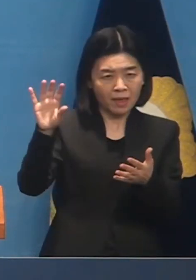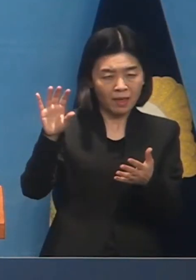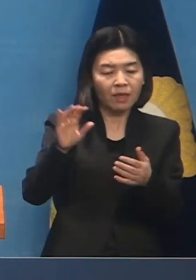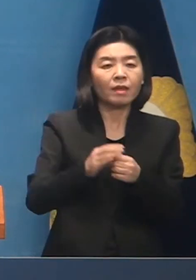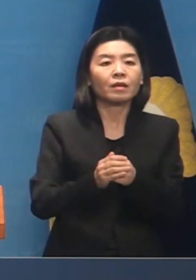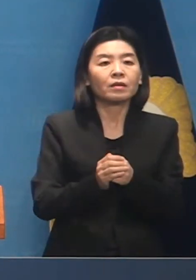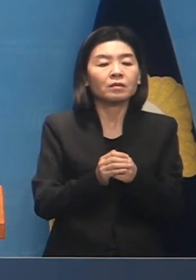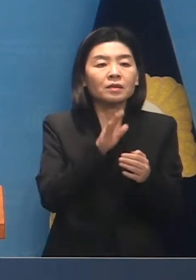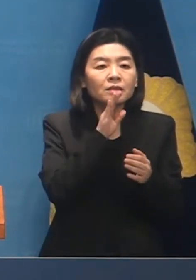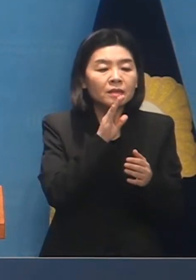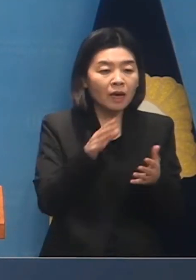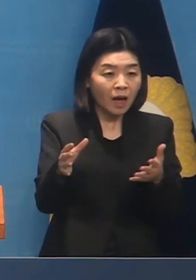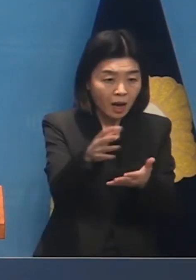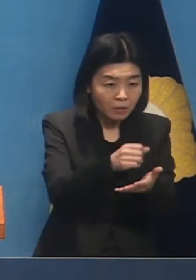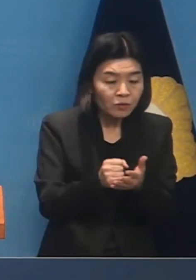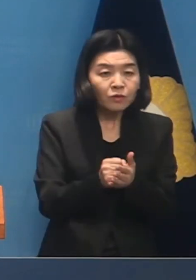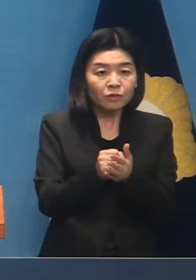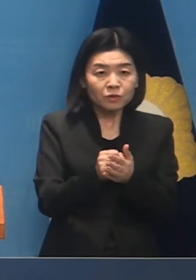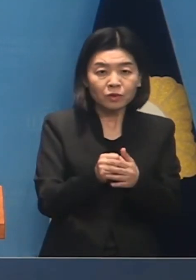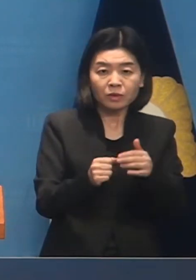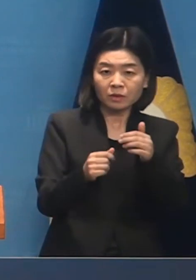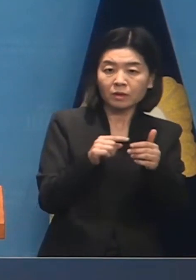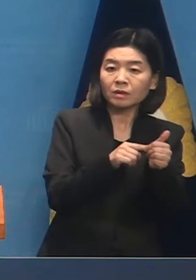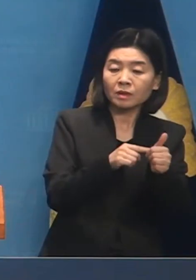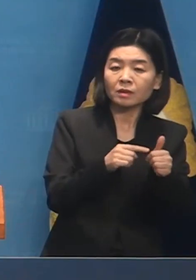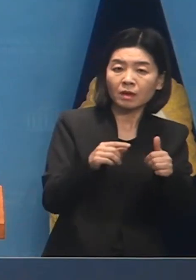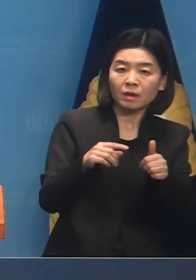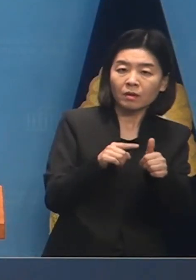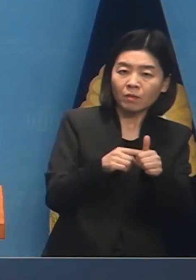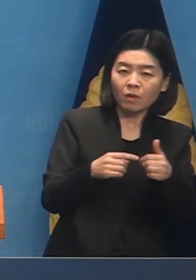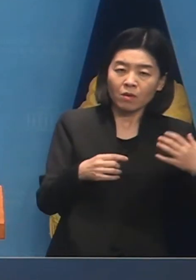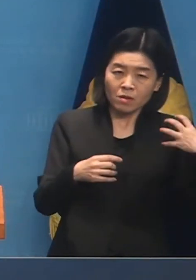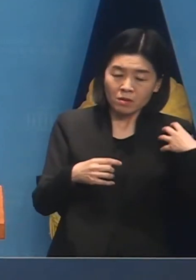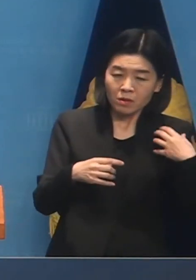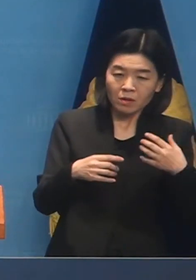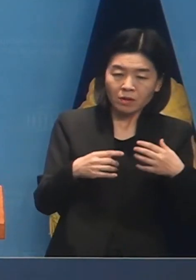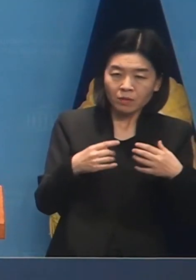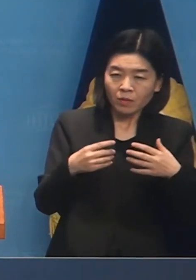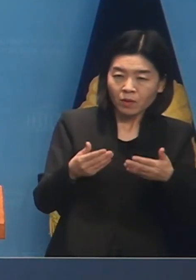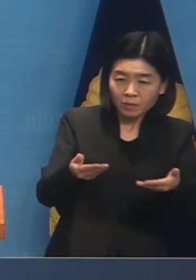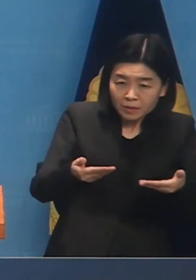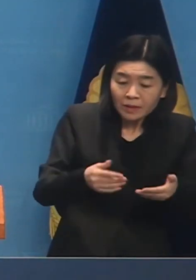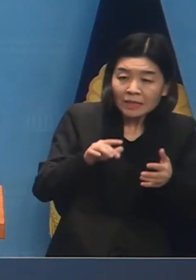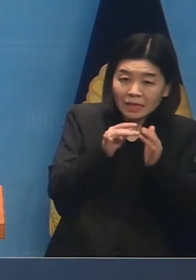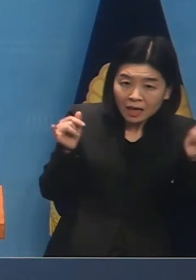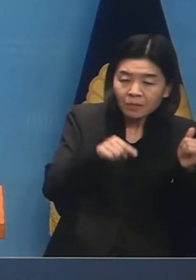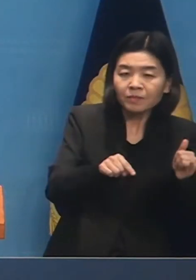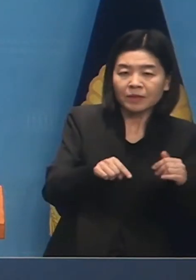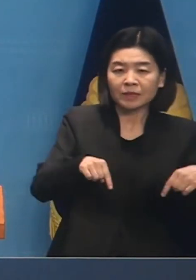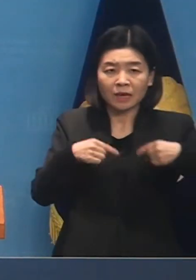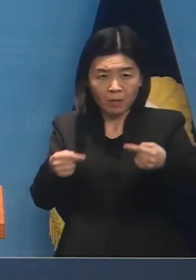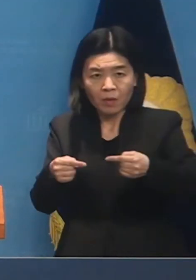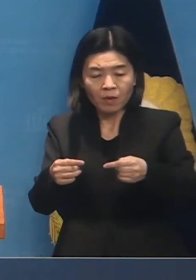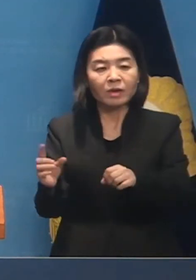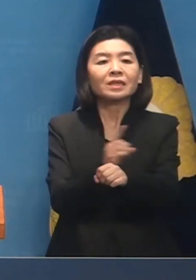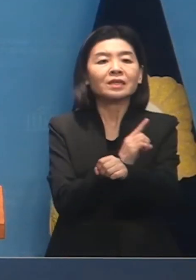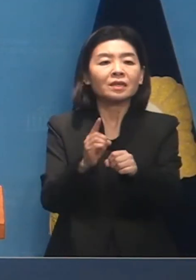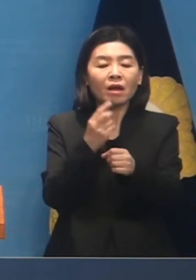피압수자에게는 압수수색 과정에 참여할 권리를 보장함으로써 국민의 디지털 기본권을